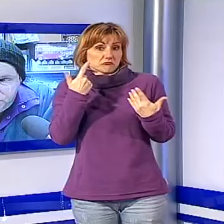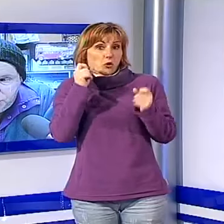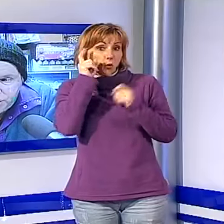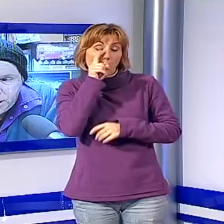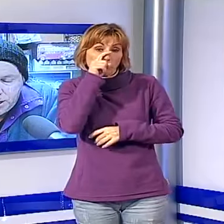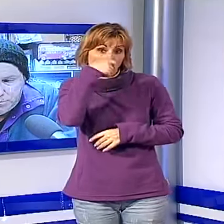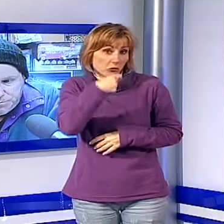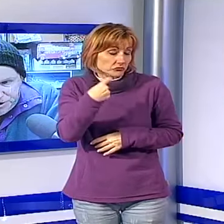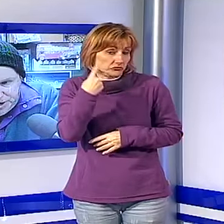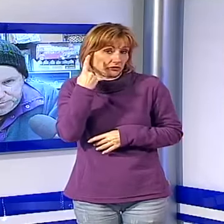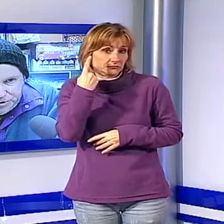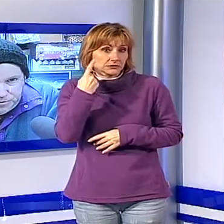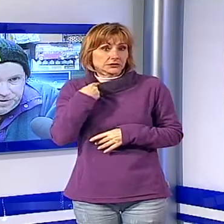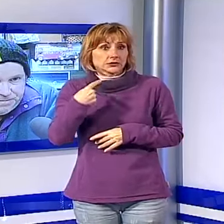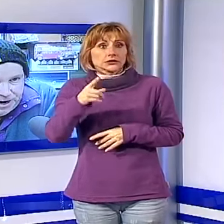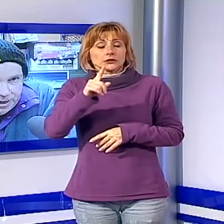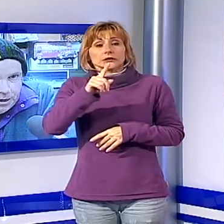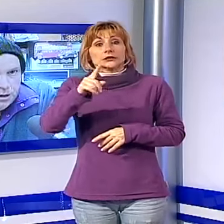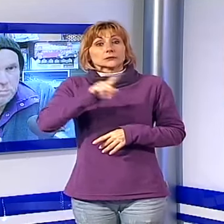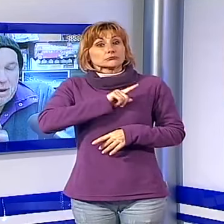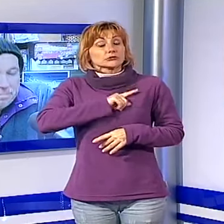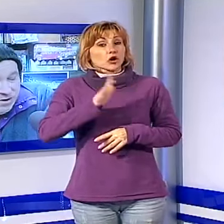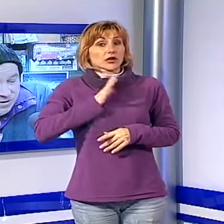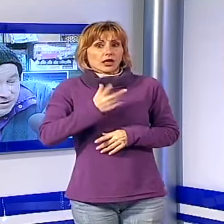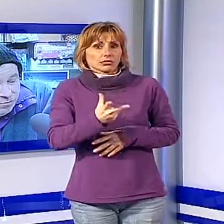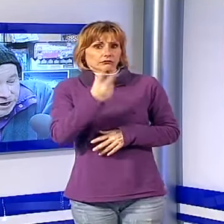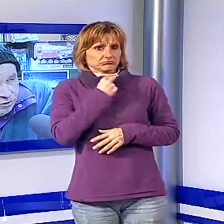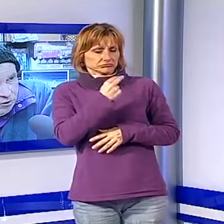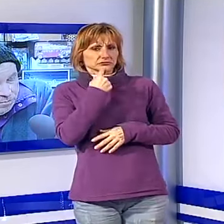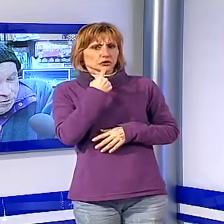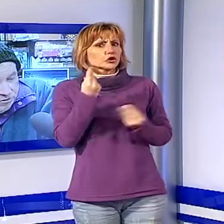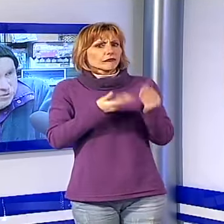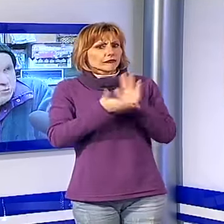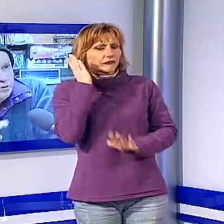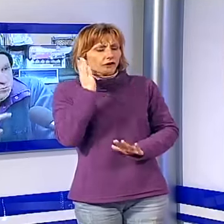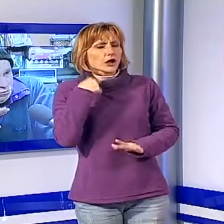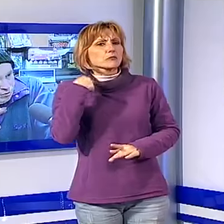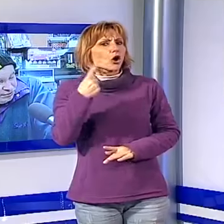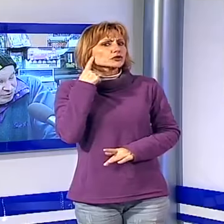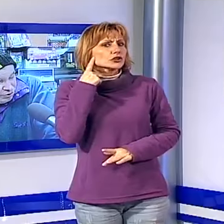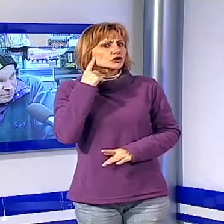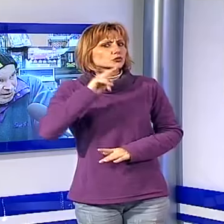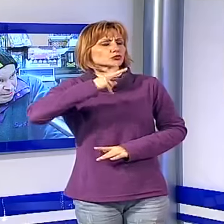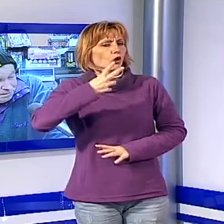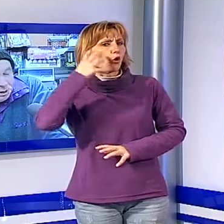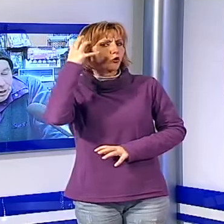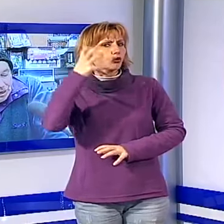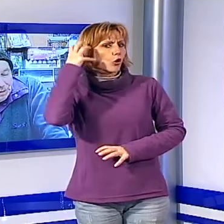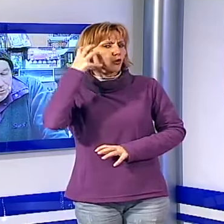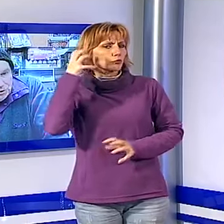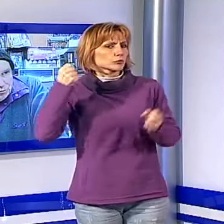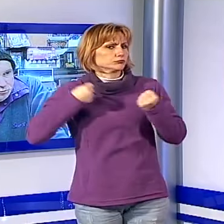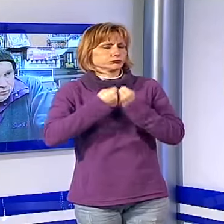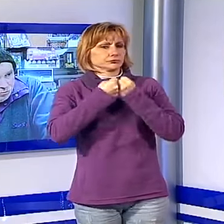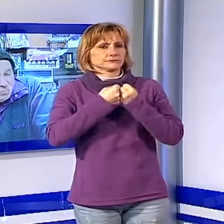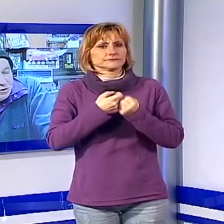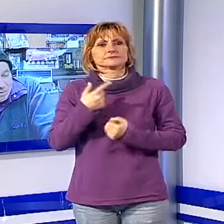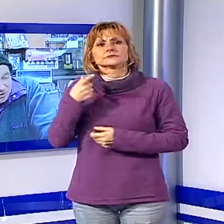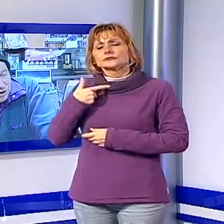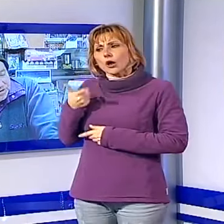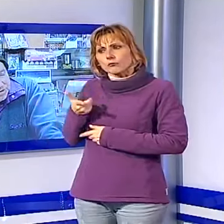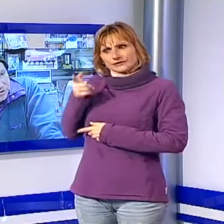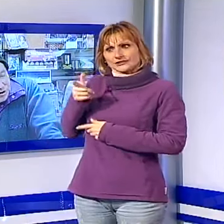uscito fuori, il mio cliente mi detto dove vai? Ma è parso di sentire un altro colpo, non sono sicuro, uno l'ho sentito pieno. Un colpo di pistola,